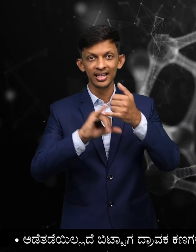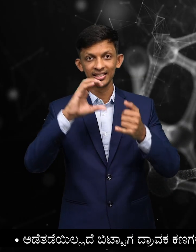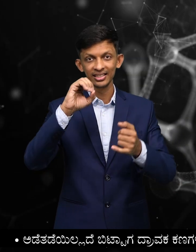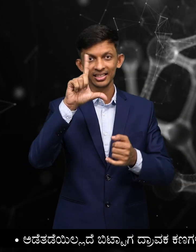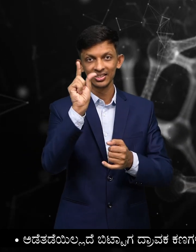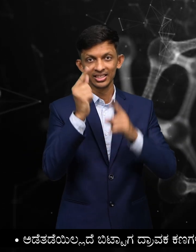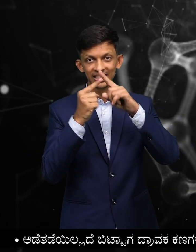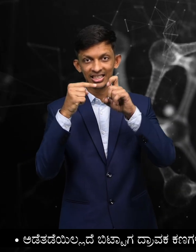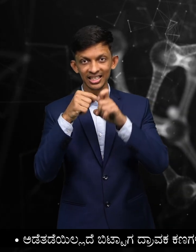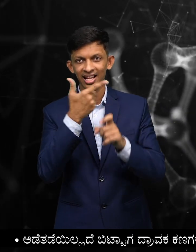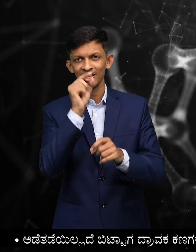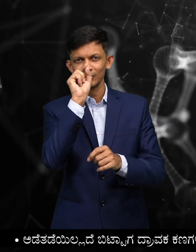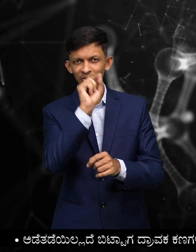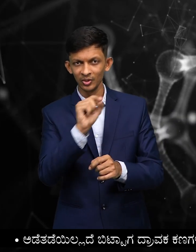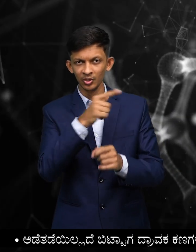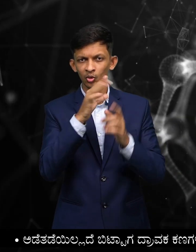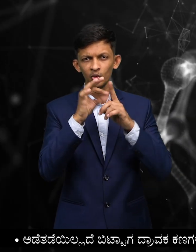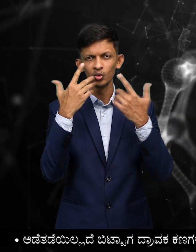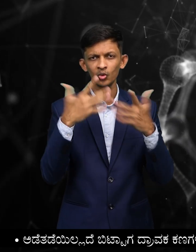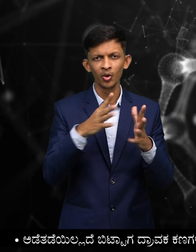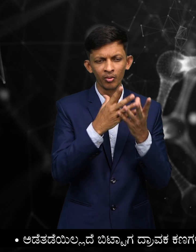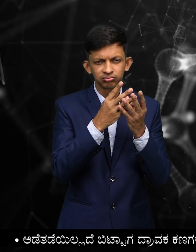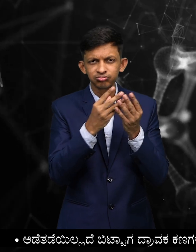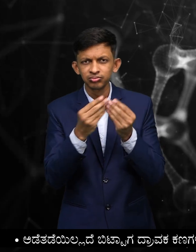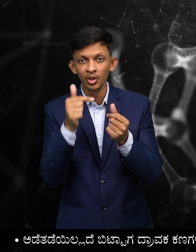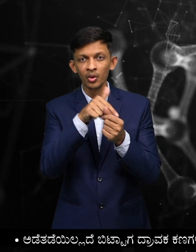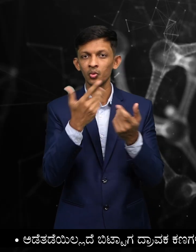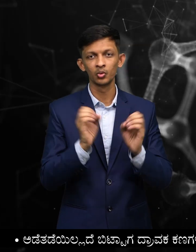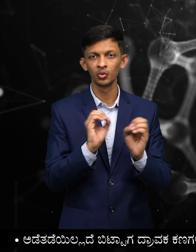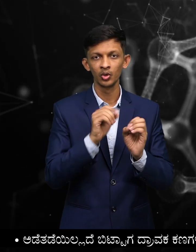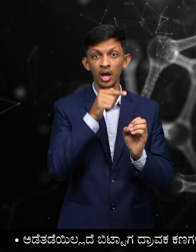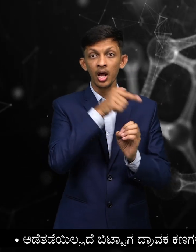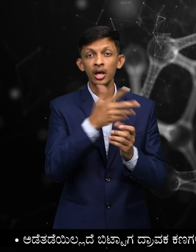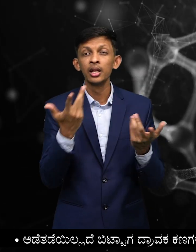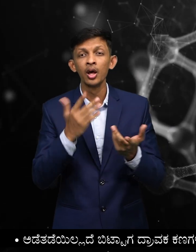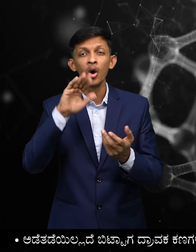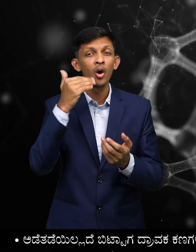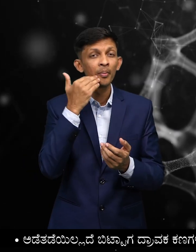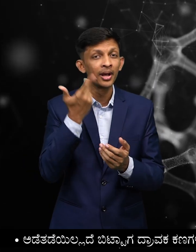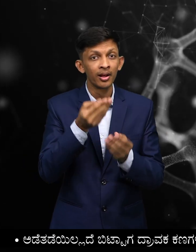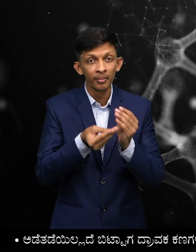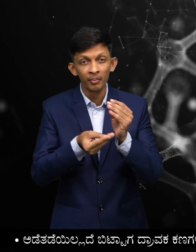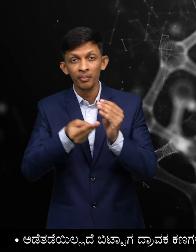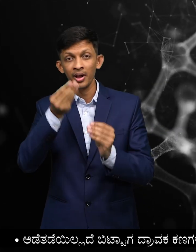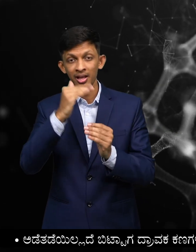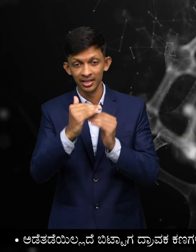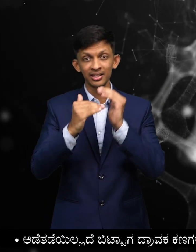ಅಡೆತಡೆ ಇಲ್ಲದೆ ಬಿಟ್ಟಾಗ ದ್ರಾವಕ ಕಣಗಳು ನೆಲೆಗೊಳ್ಳುವುದಿಲ್ಲ, ಅಂದರೆ ಪರಿಹಾರವು